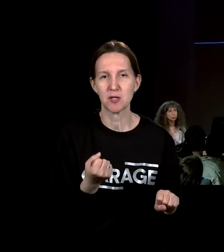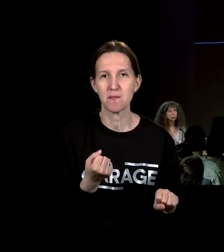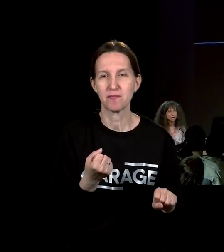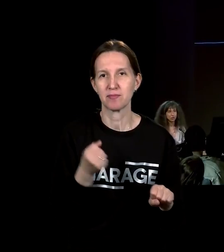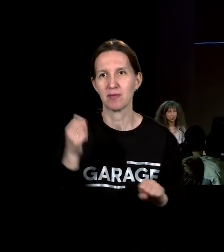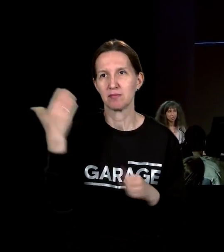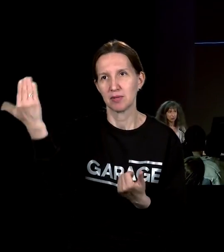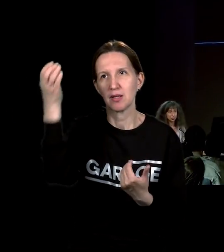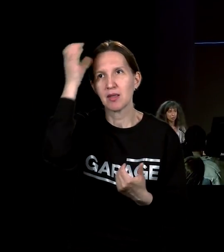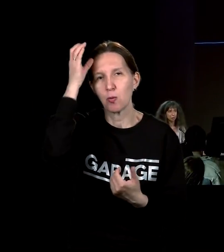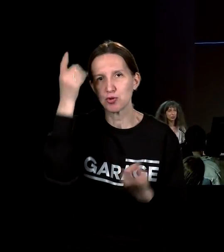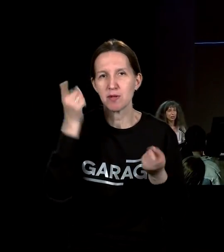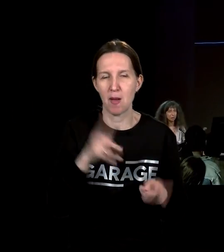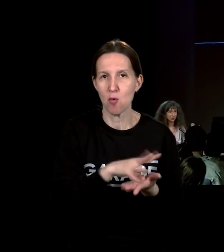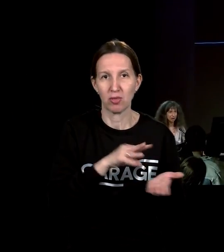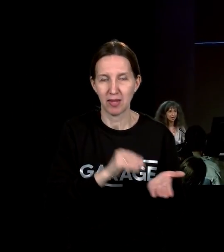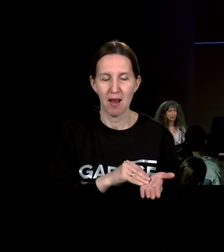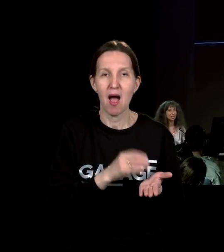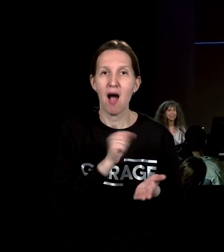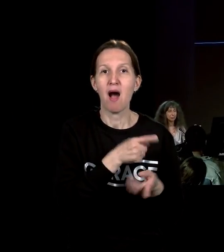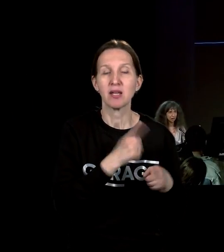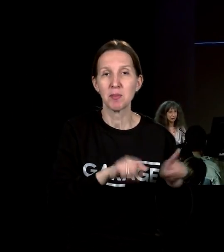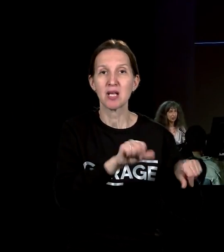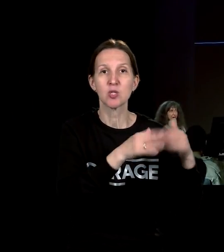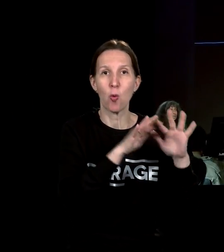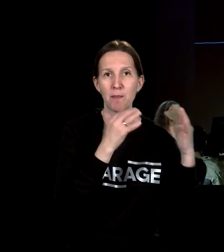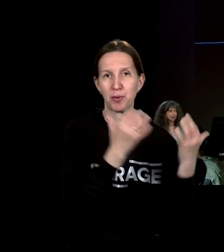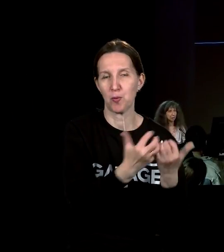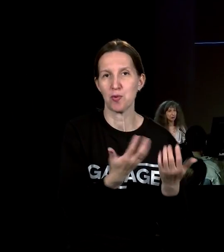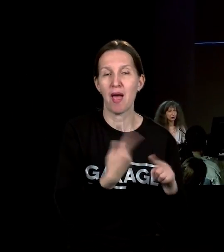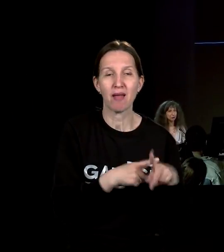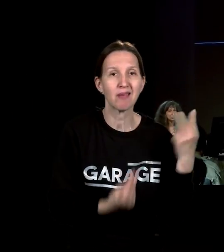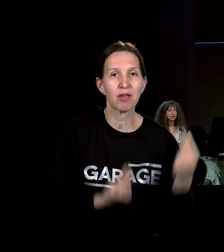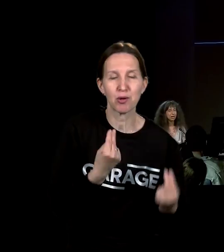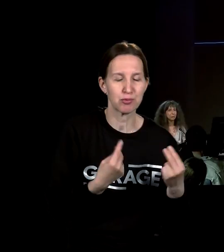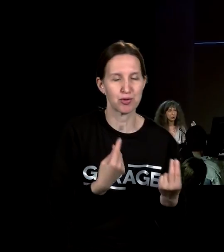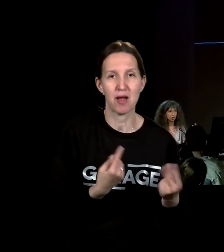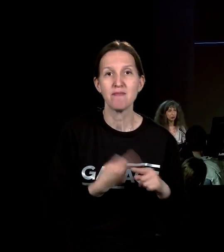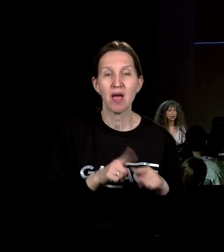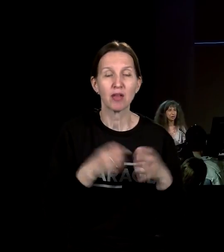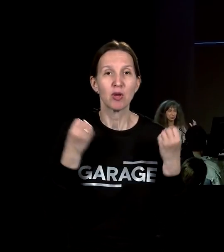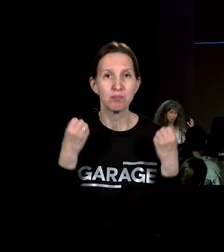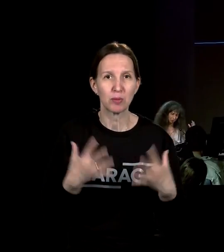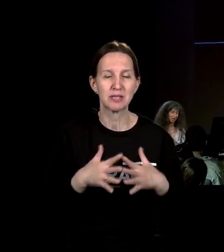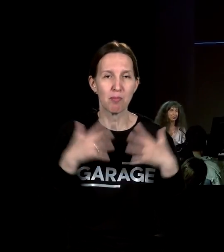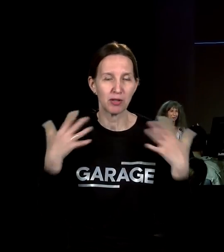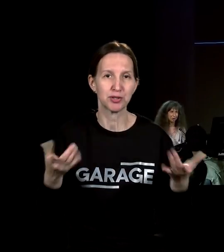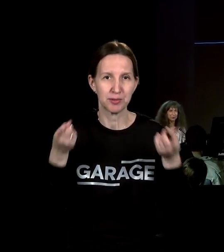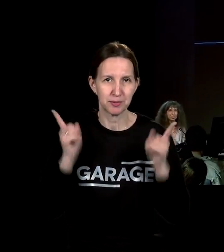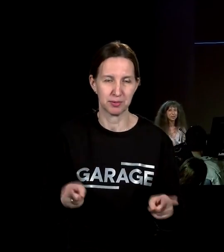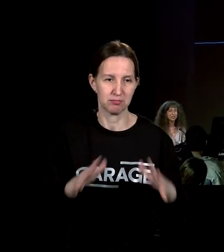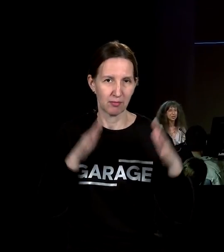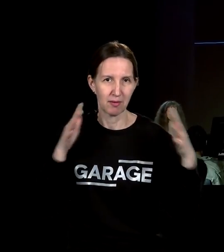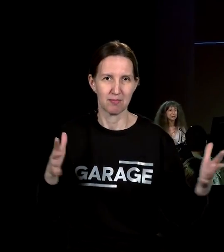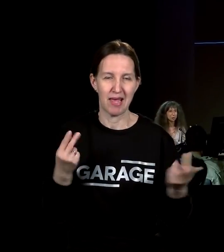являются скульптурами, конечно, прежде всего, но это не макеты, это не модели, это не прототипы, это большие, натуральную